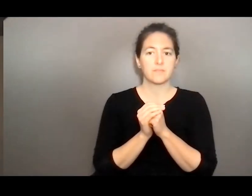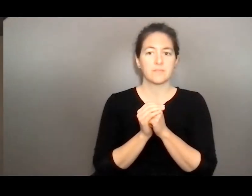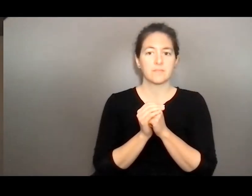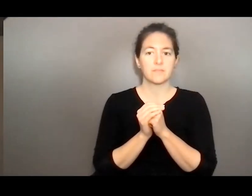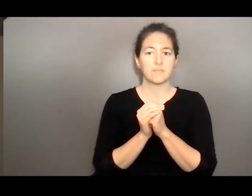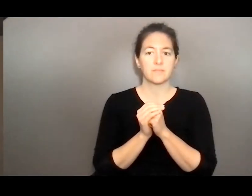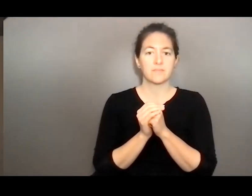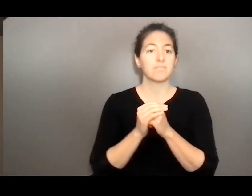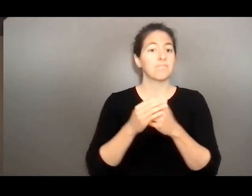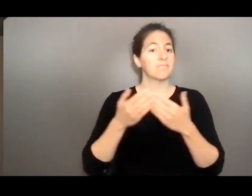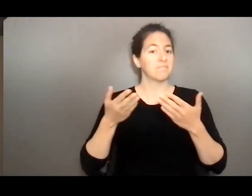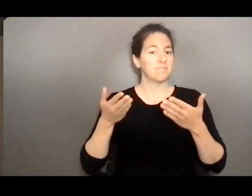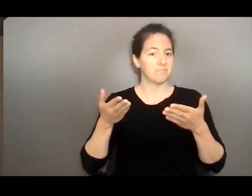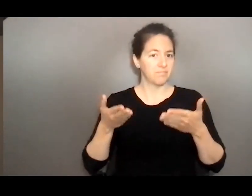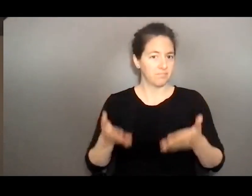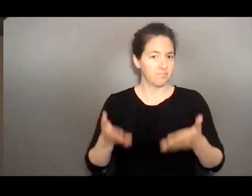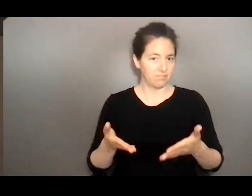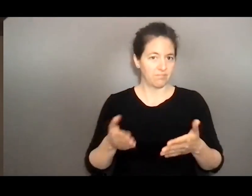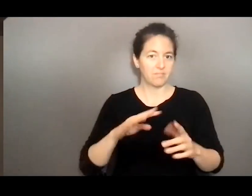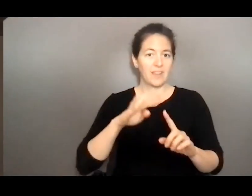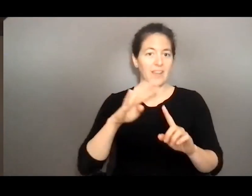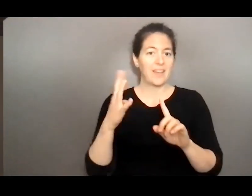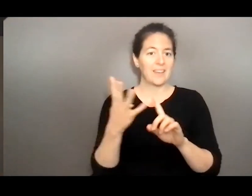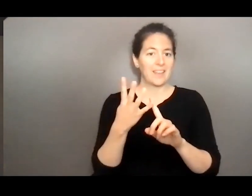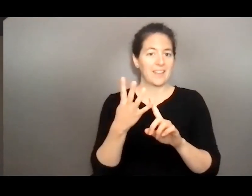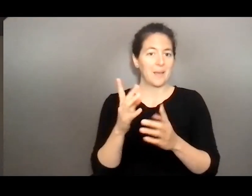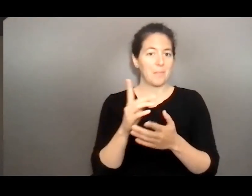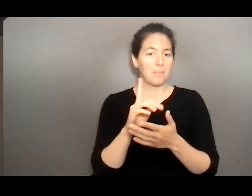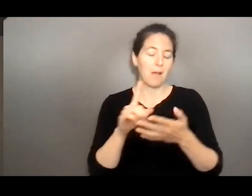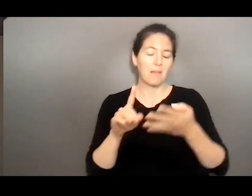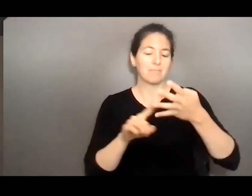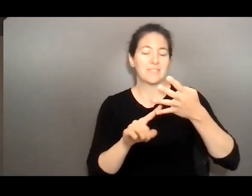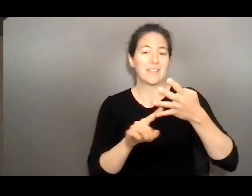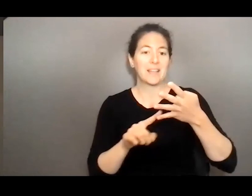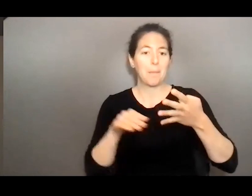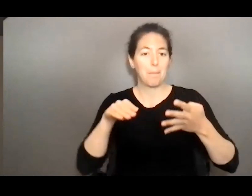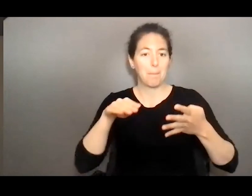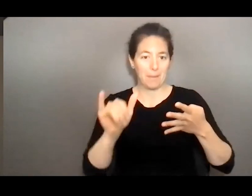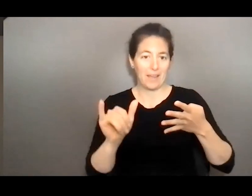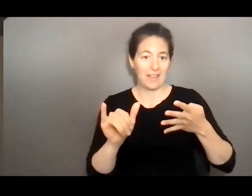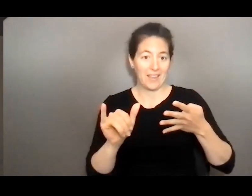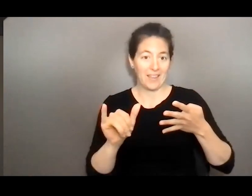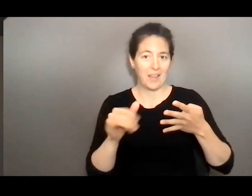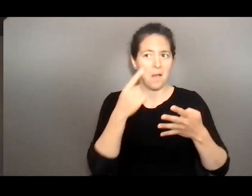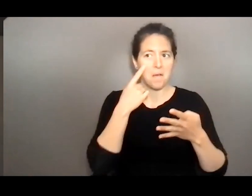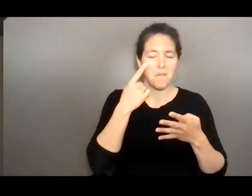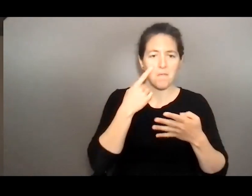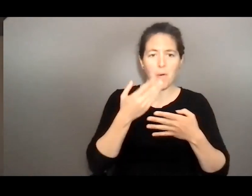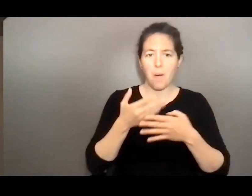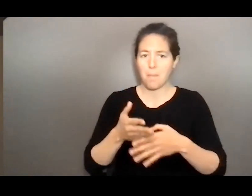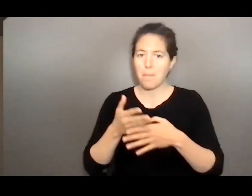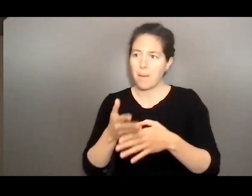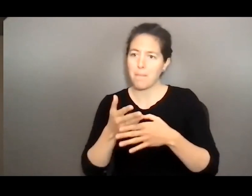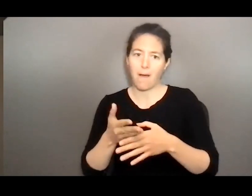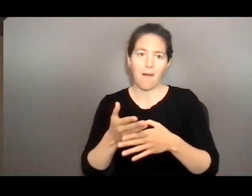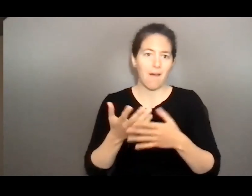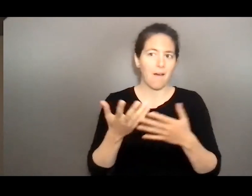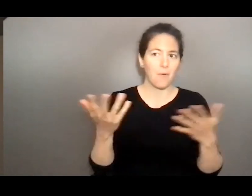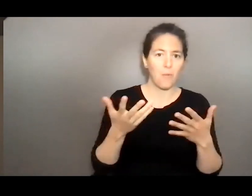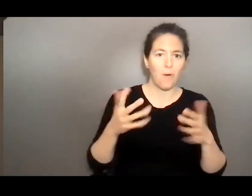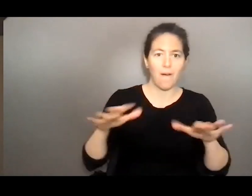Nous sommes donc rendus à la 4e semaine de mai. On va voir comment on se prépare, qu'est-ce qu'on doit faire et